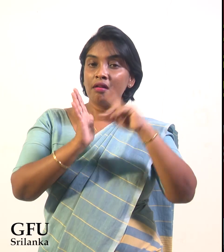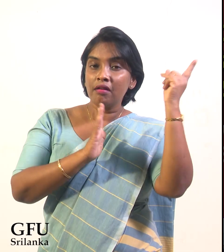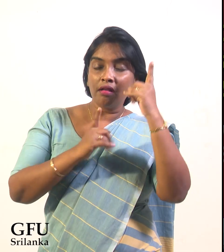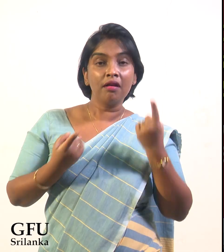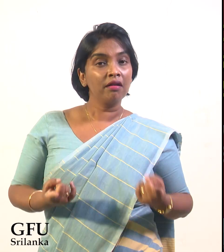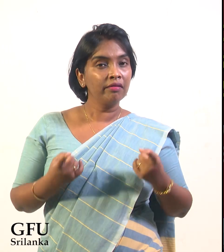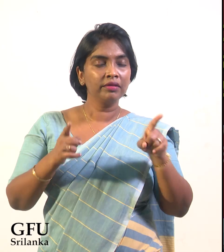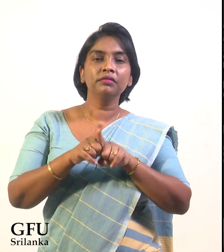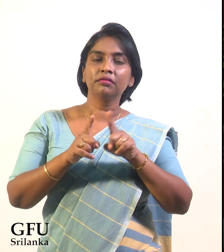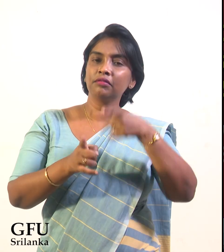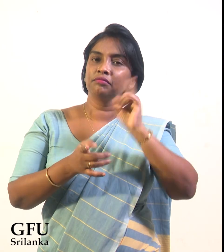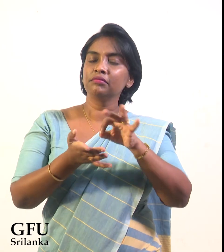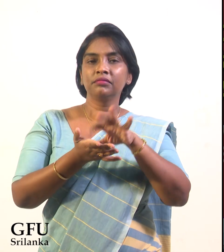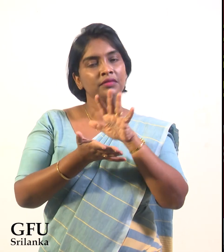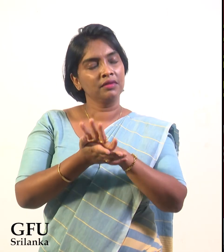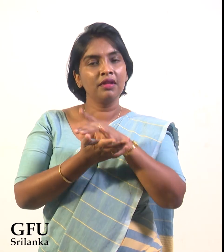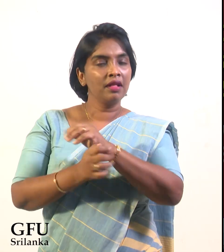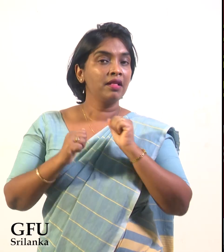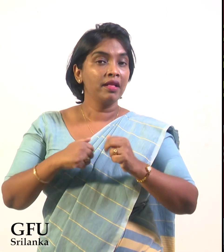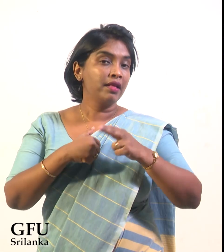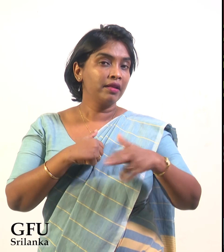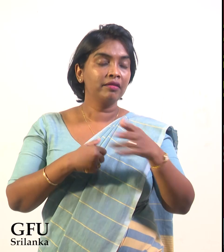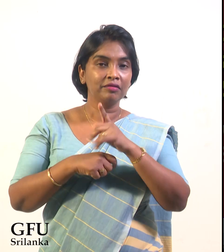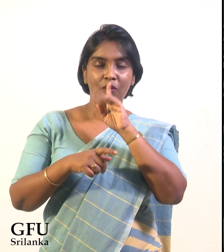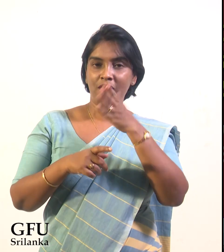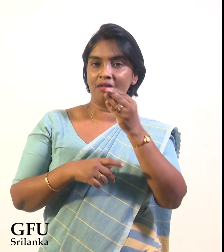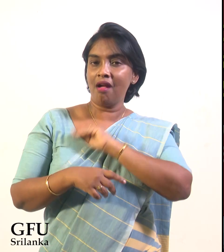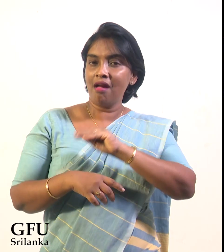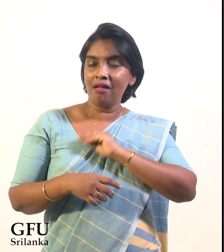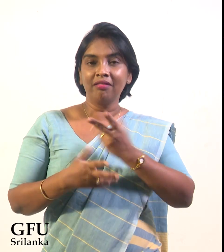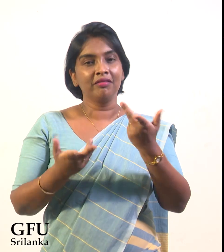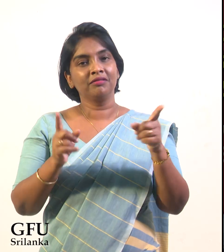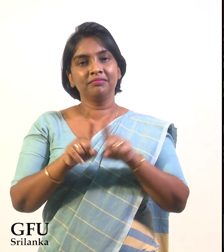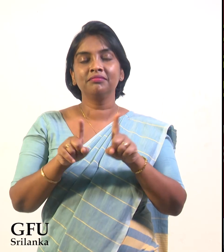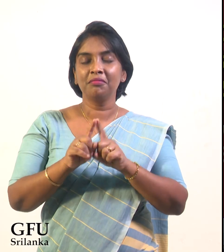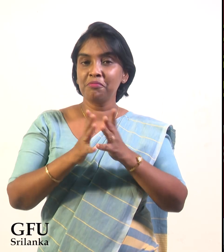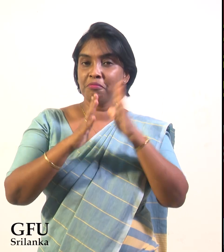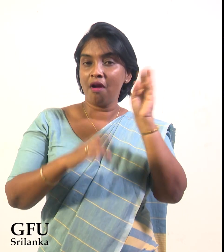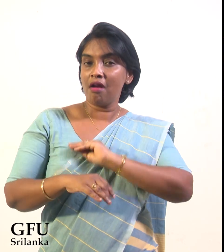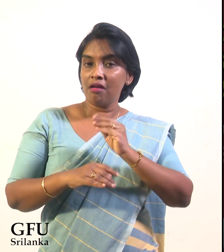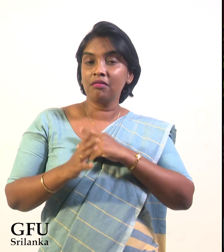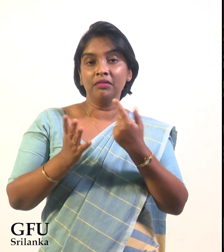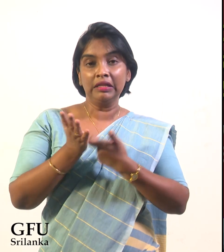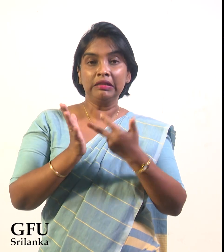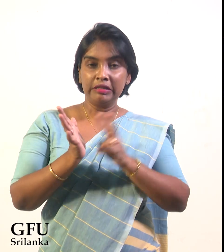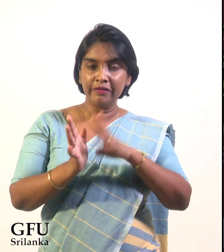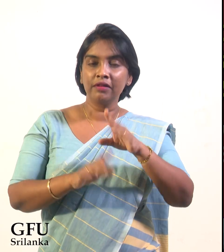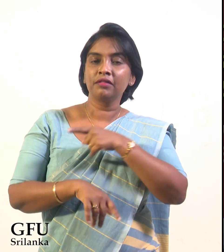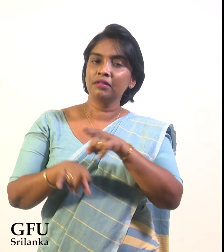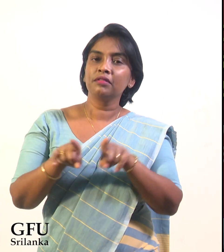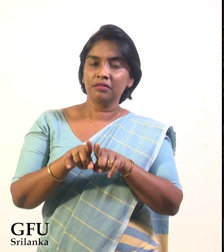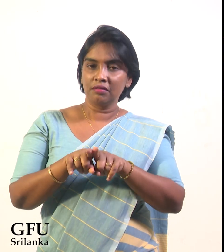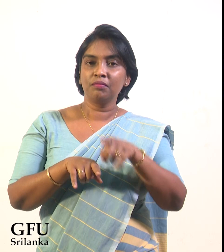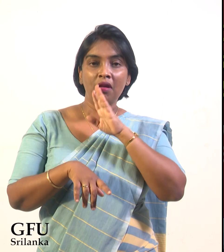ජාතික අවශ්‍යතාවයක් හැටියට මේ තීන්දුව කළා. මොකද හේතුව මේවා කමර්ෂල් එහෙම නැත්නම් මේ වගේ ඉතාමත්ම ආදායම් ලබන